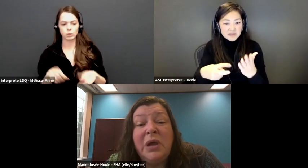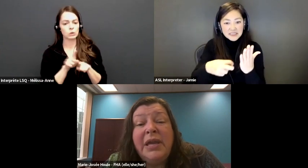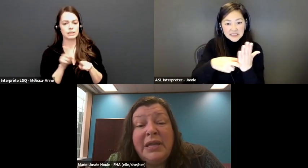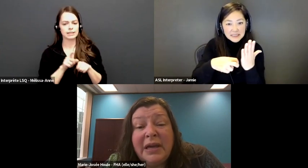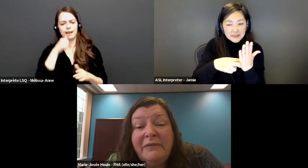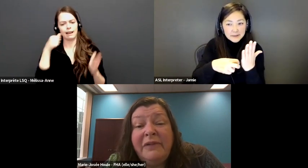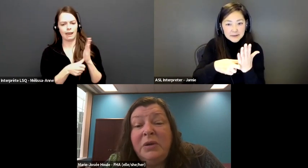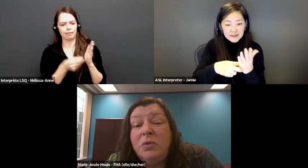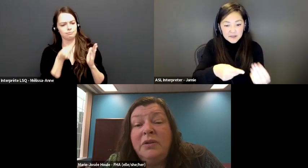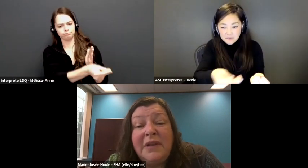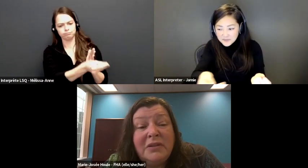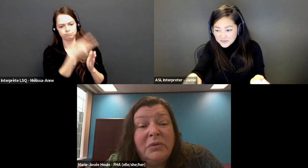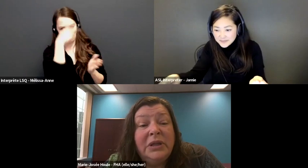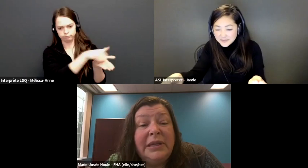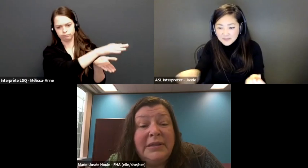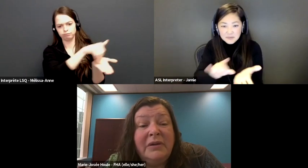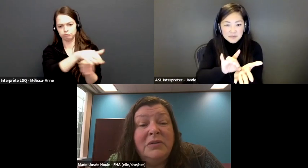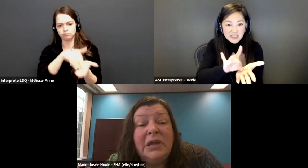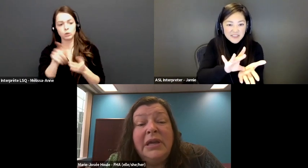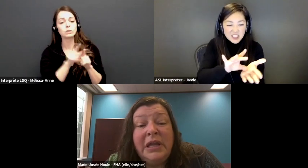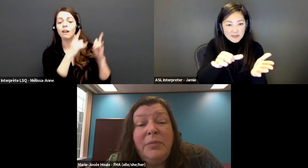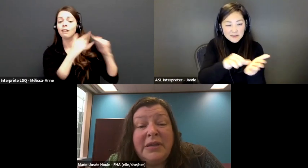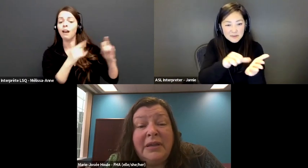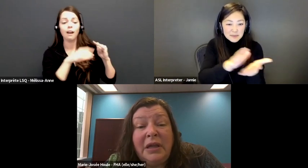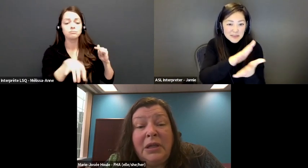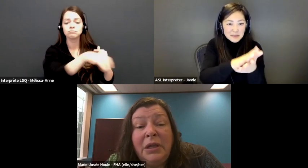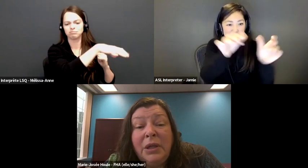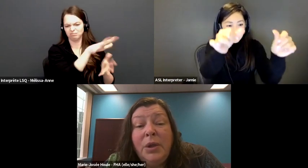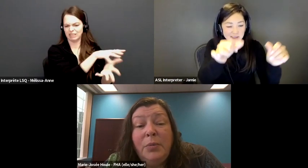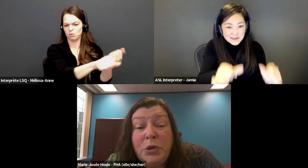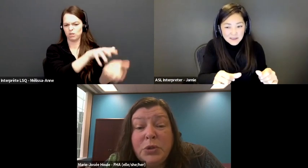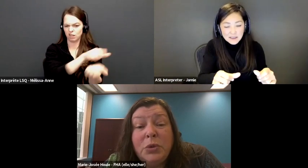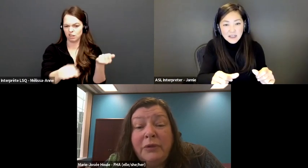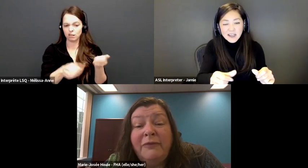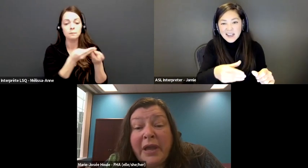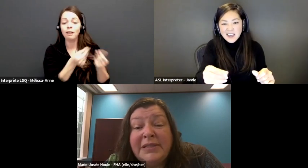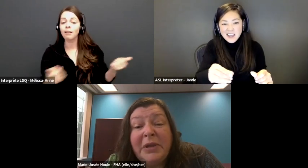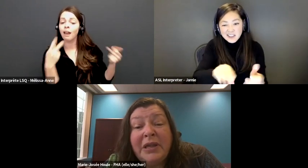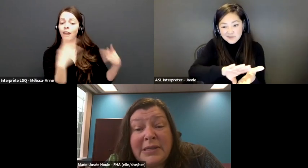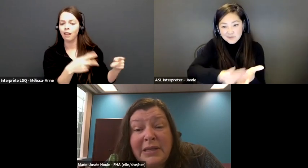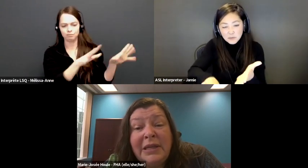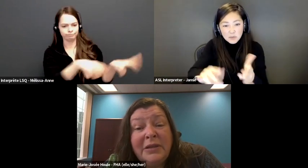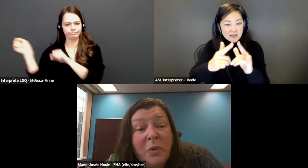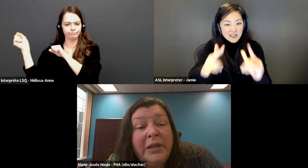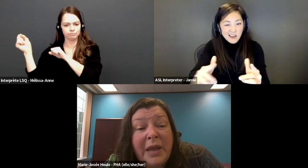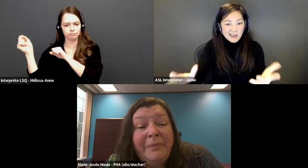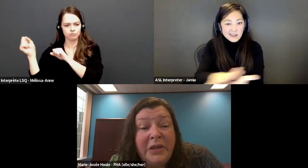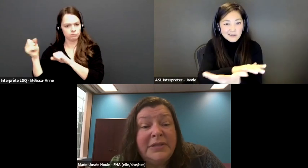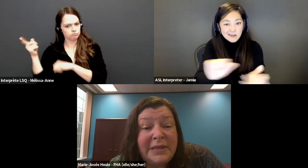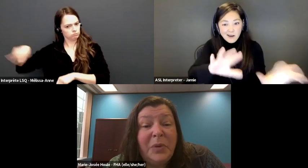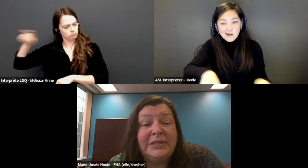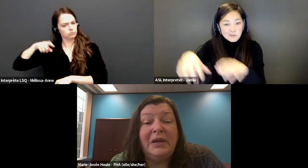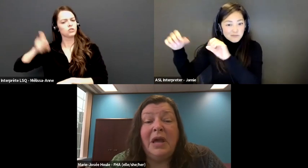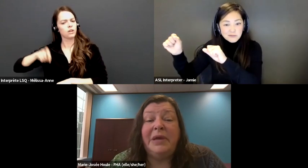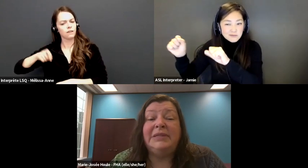d'expulsion et d'enlever ou de détruire les tentes et le matériel, plutôt que faire respecter les droits de